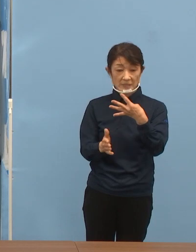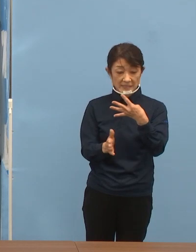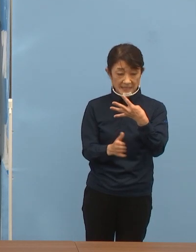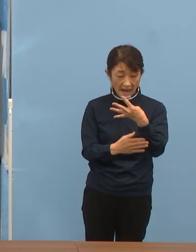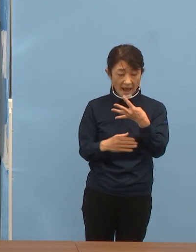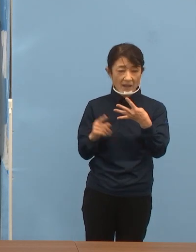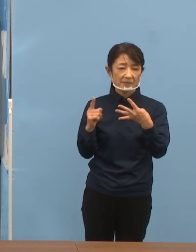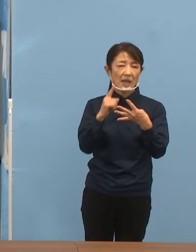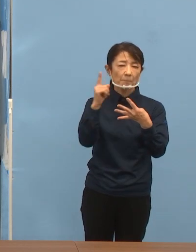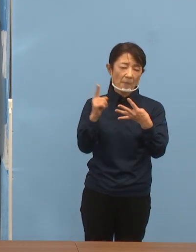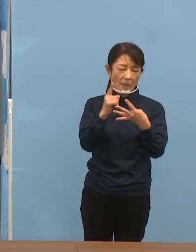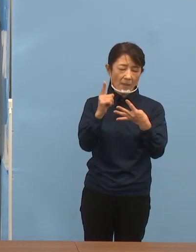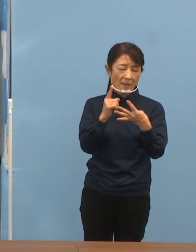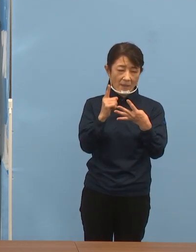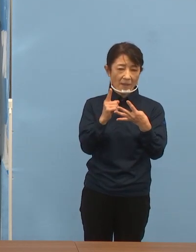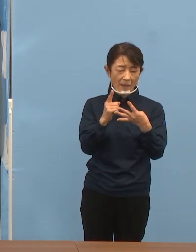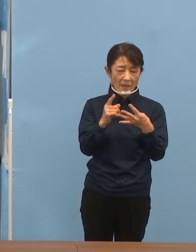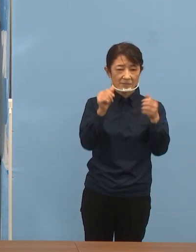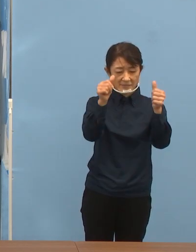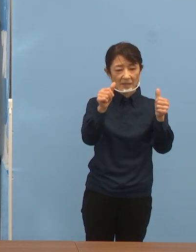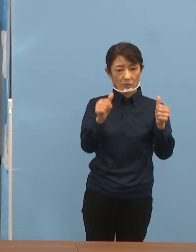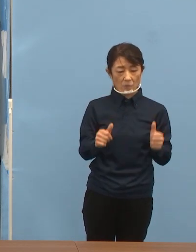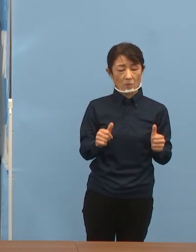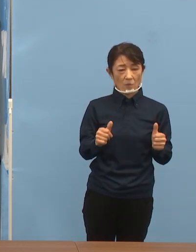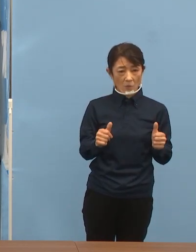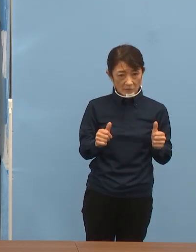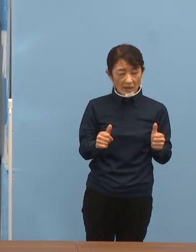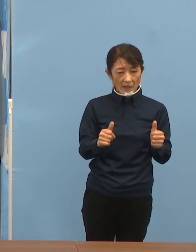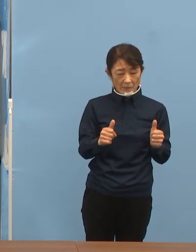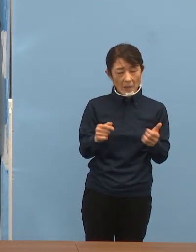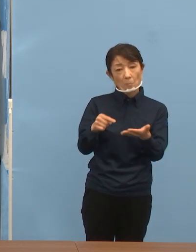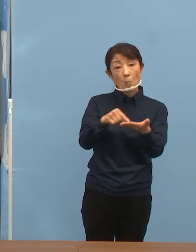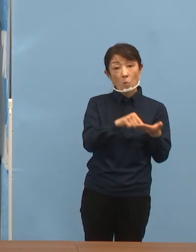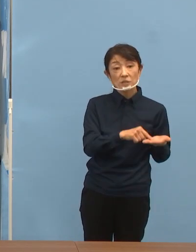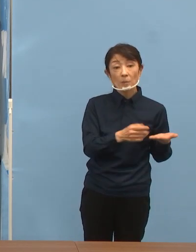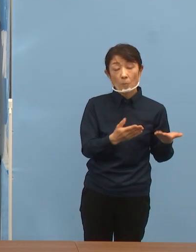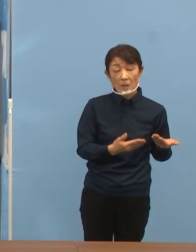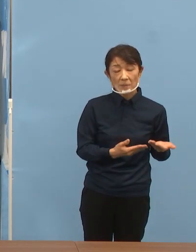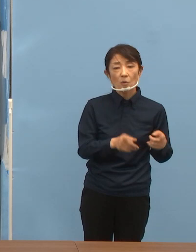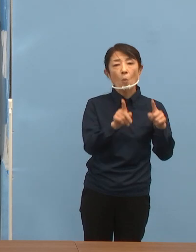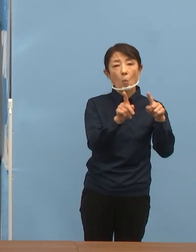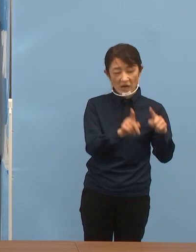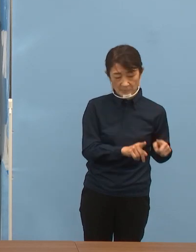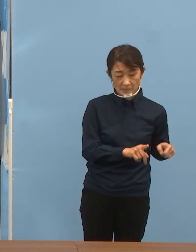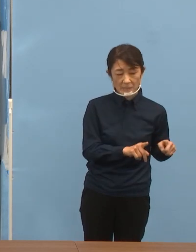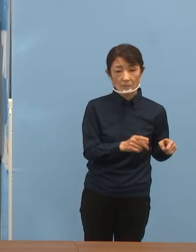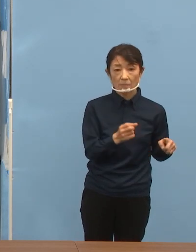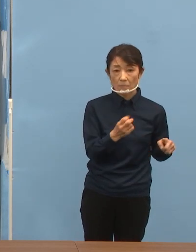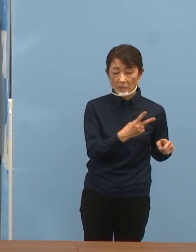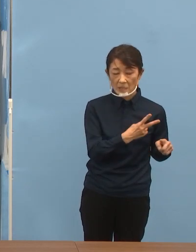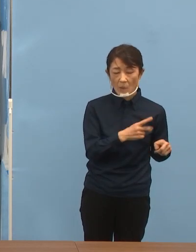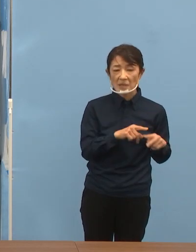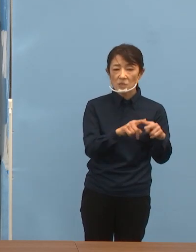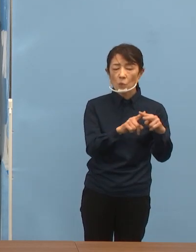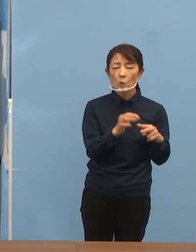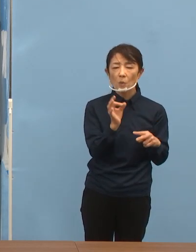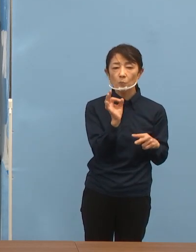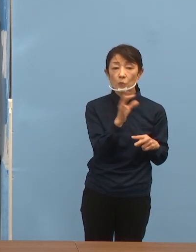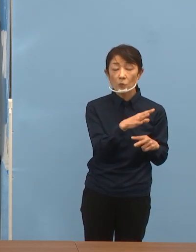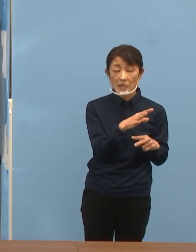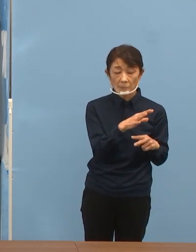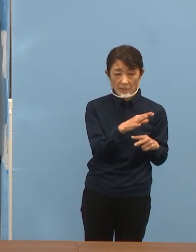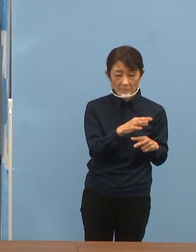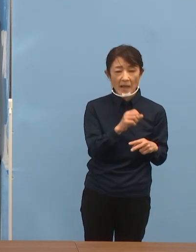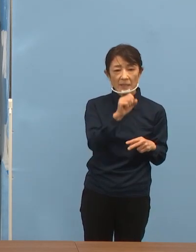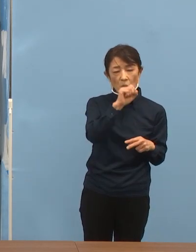対象サイトで県産品をご購入いただきますと、商品代金の割引および送料無料となる長崎